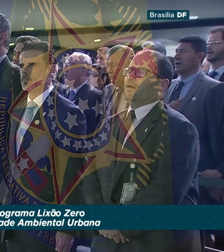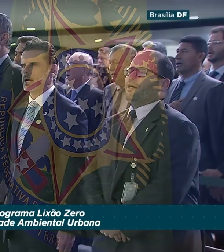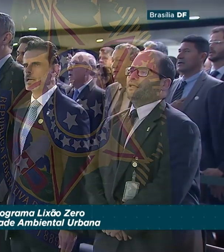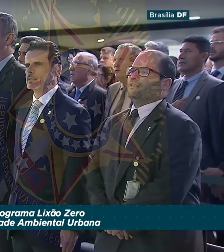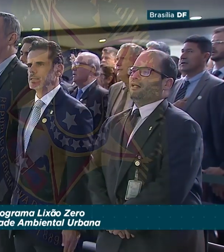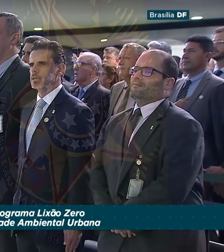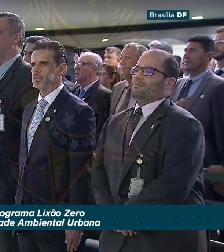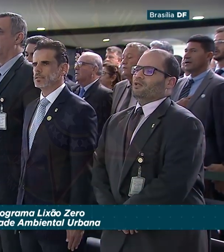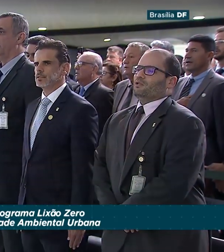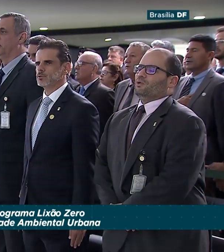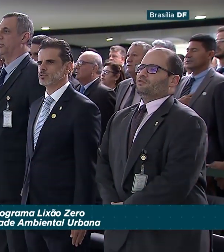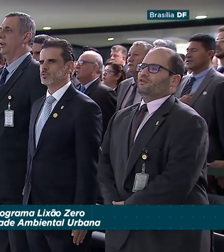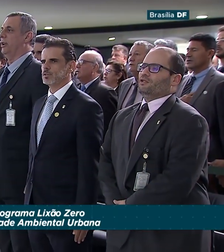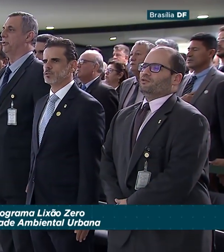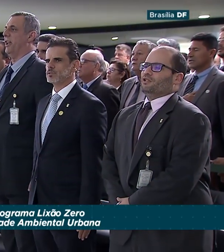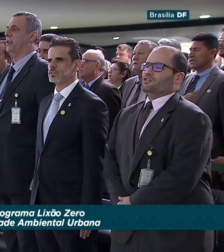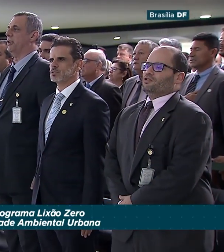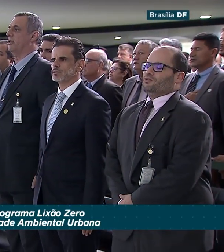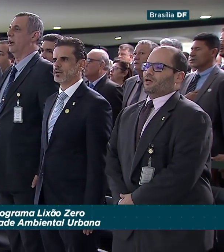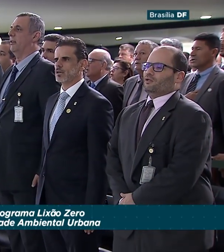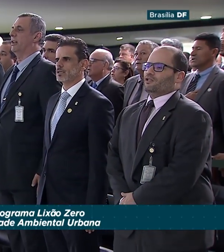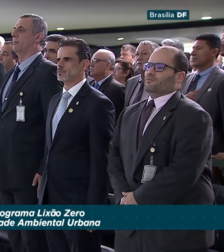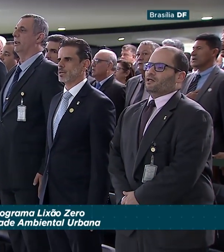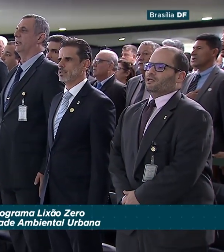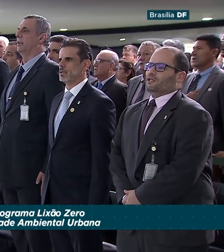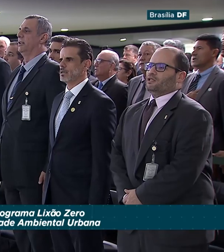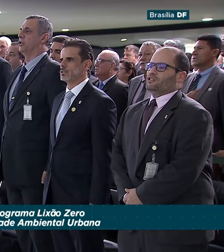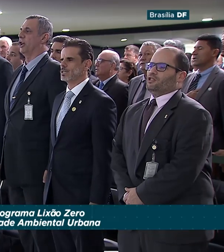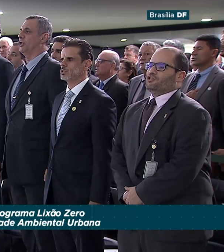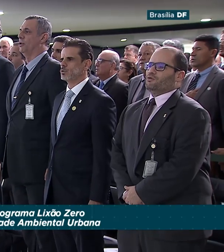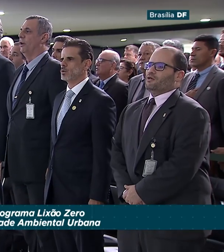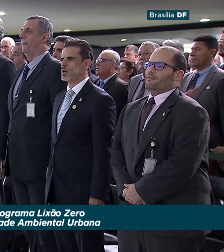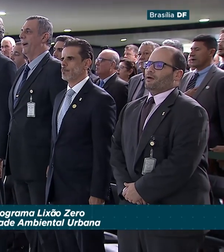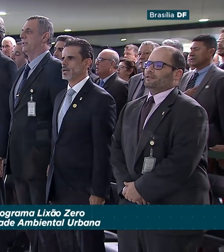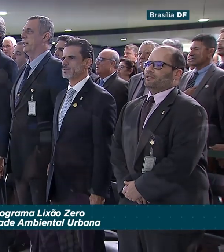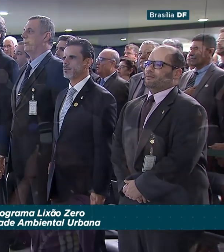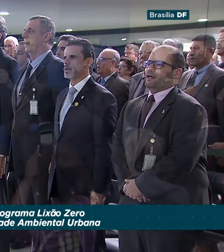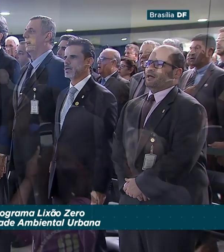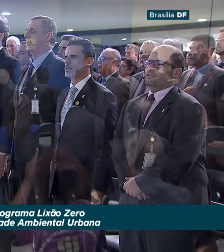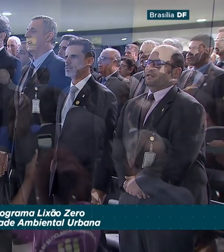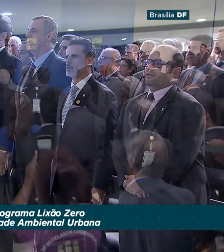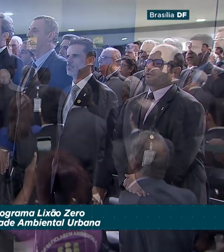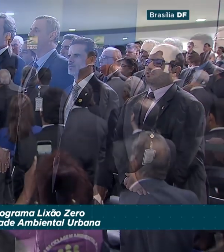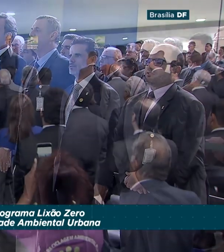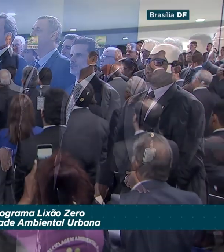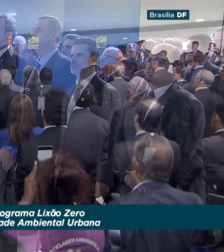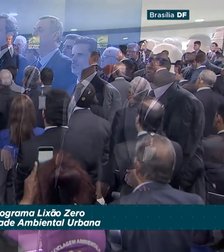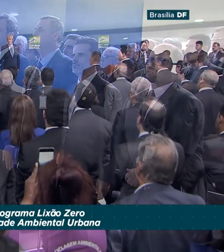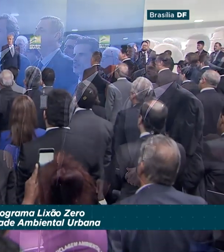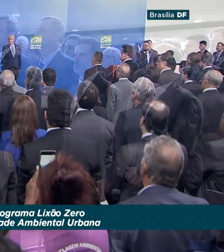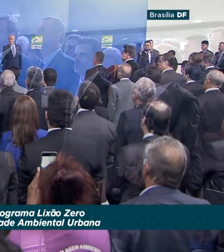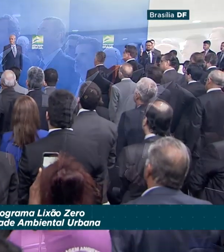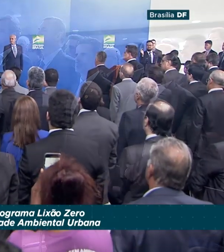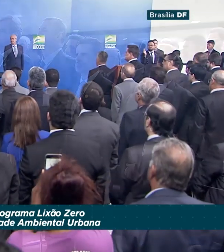pátria amada. Os filhos deixam só mais mais gente, pátria amada